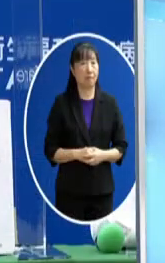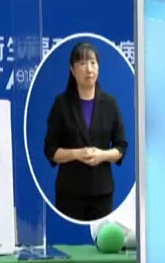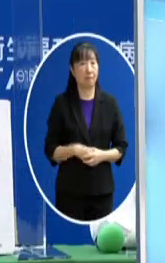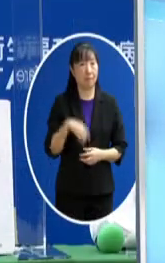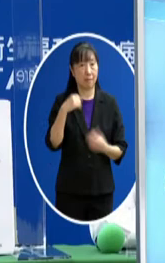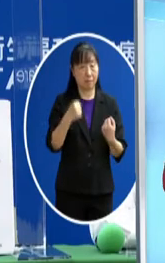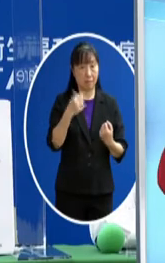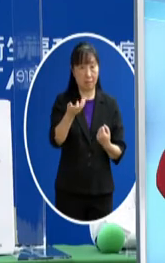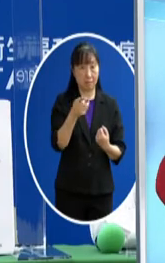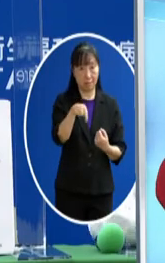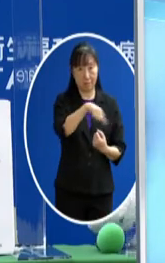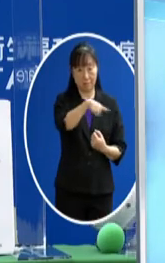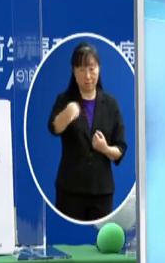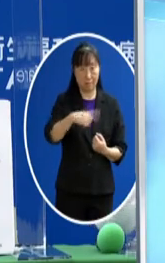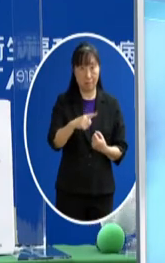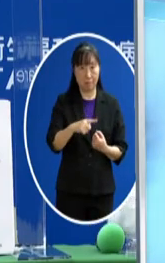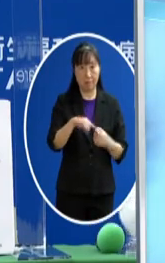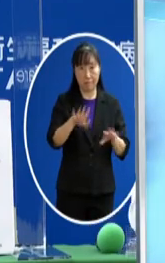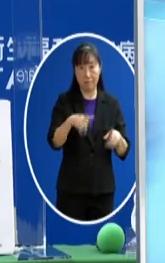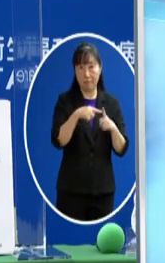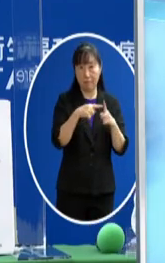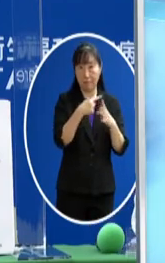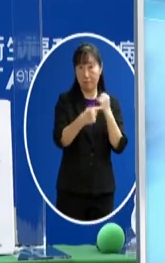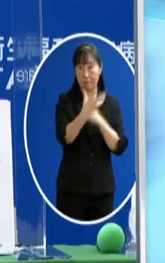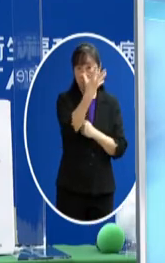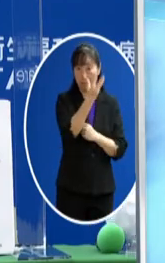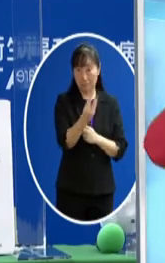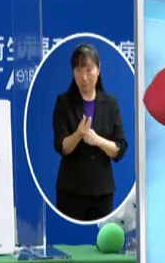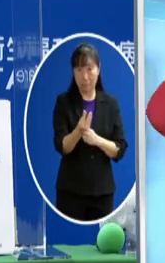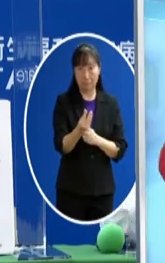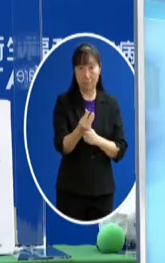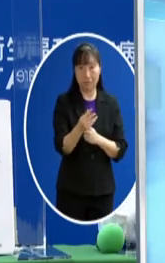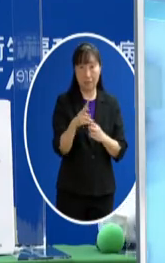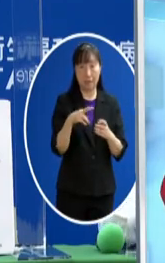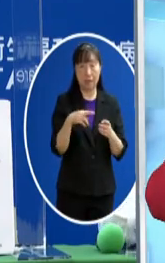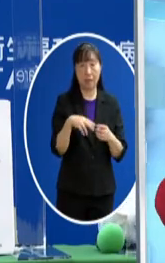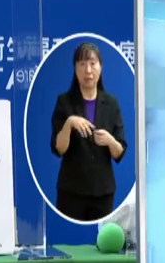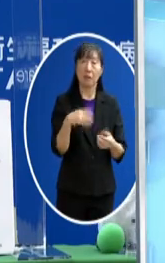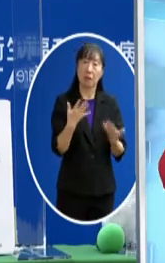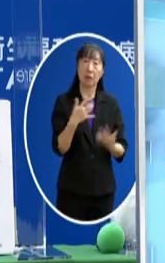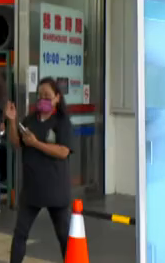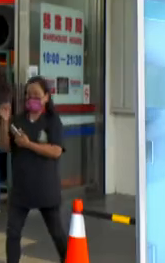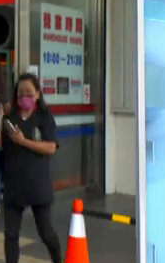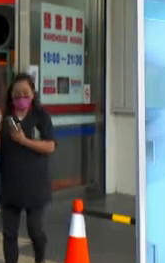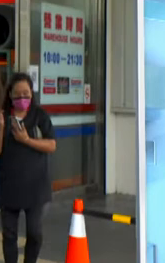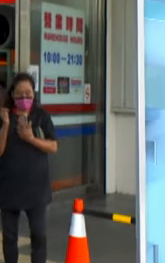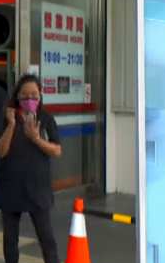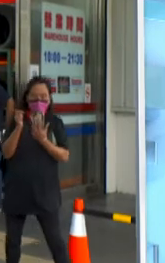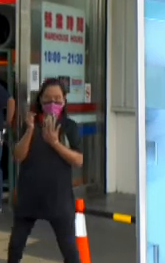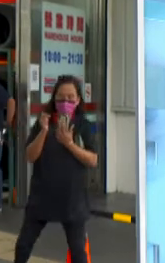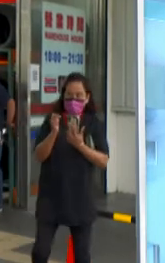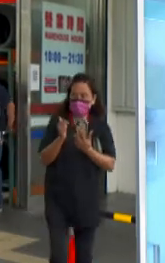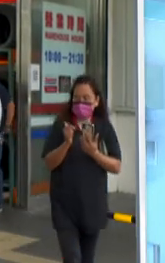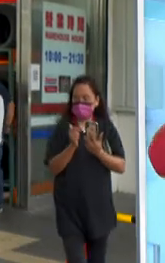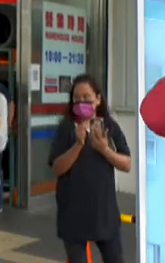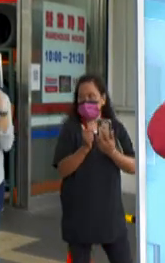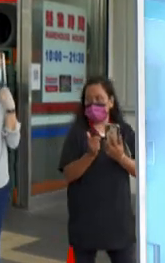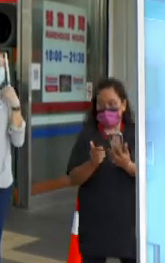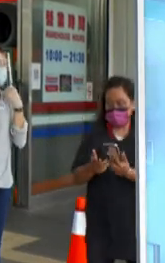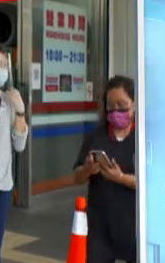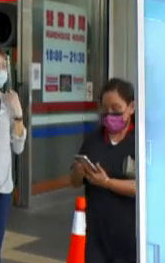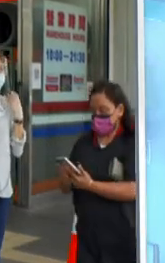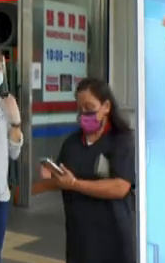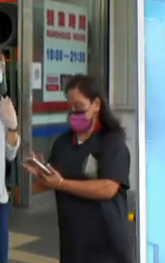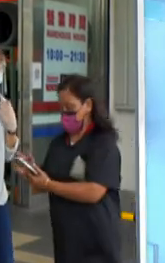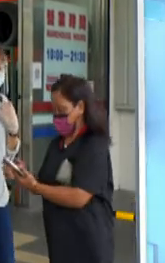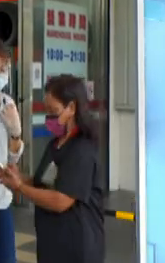例，3个人死亡。而中央疫情指挥官陈时中表示，虽然整